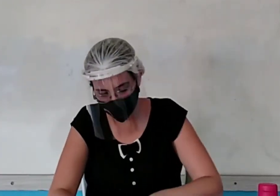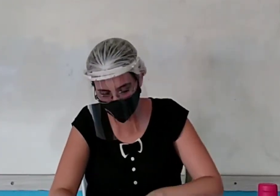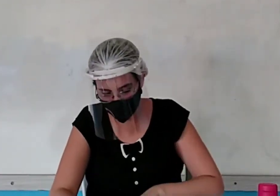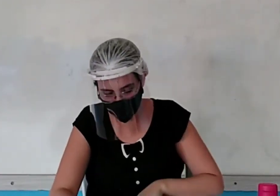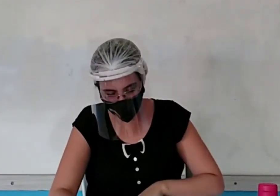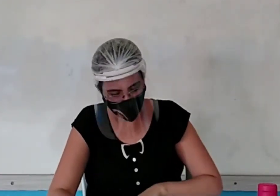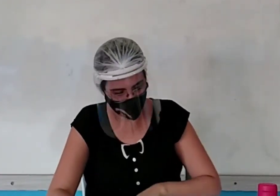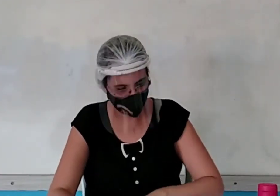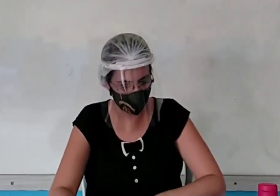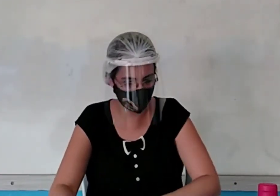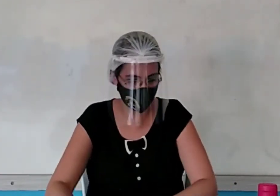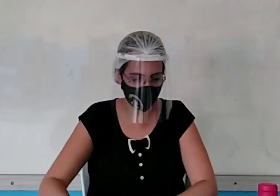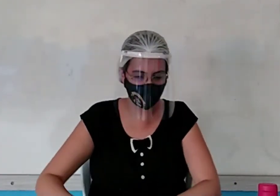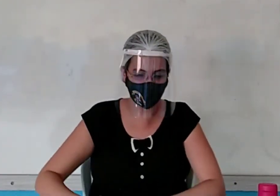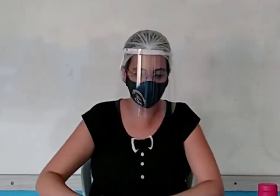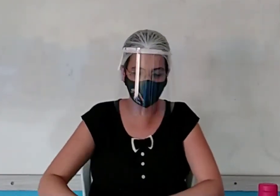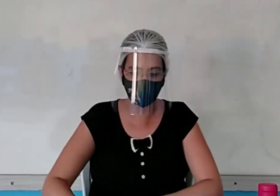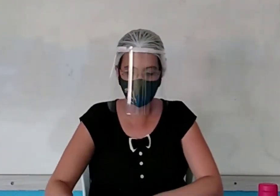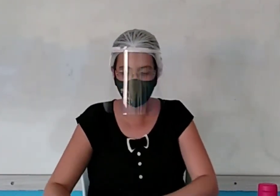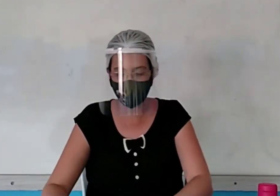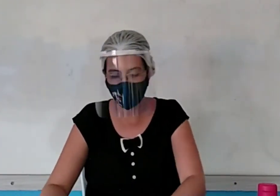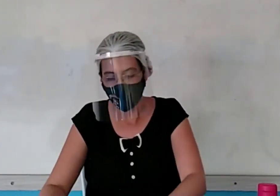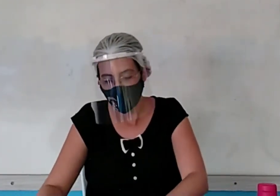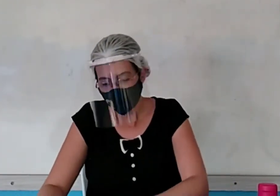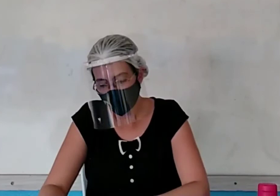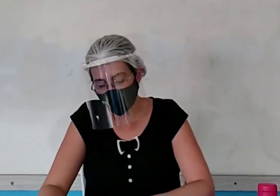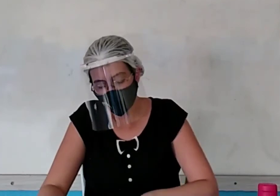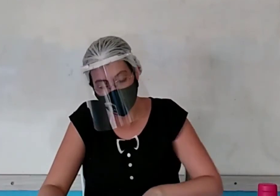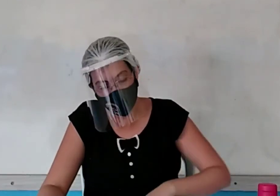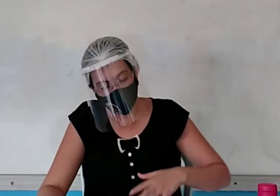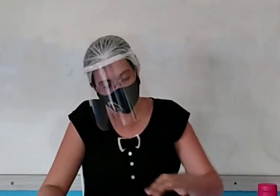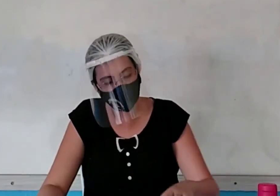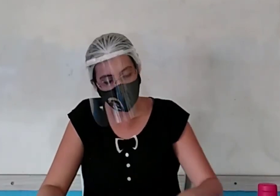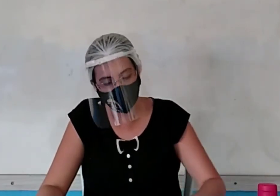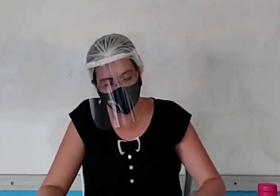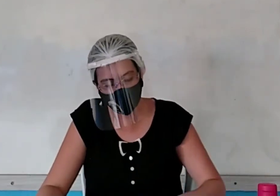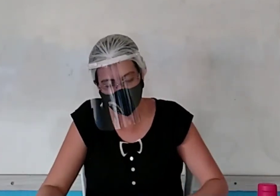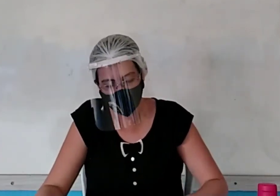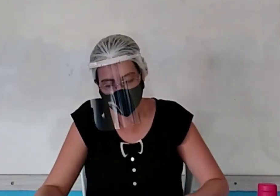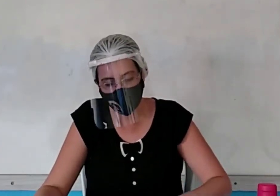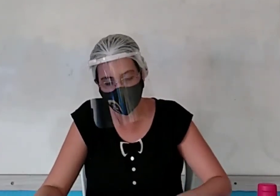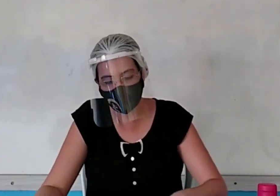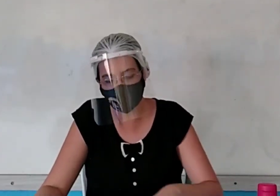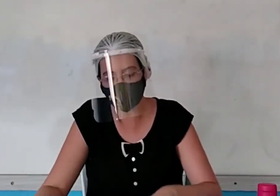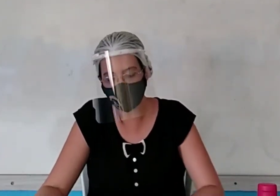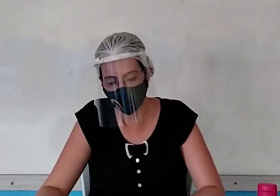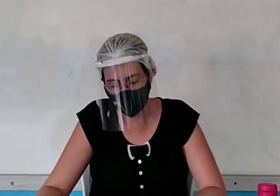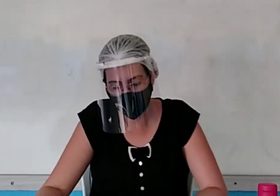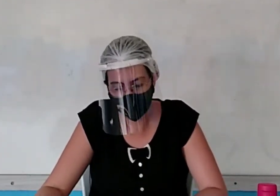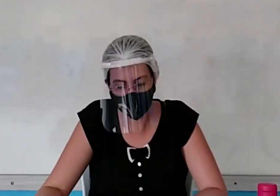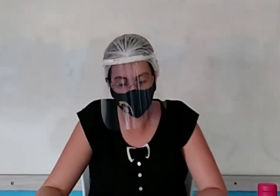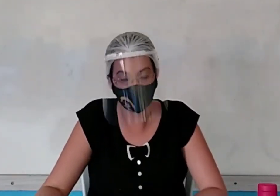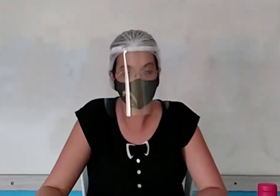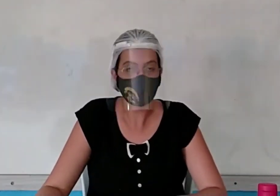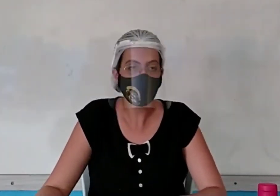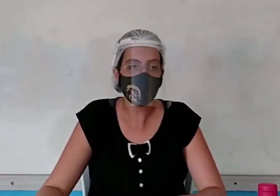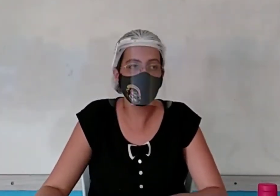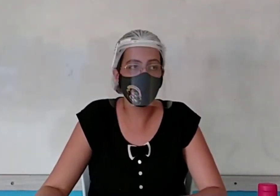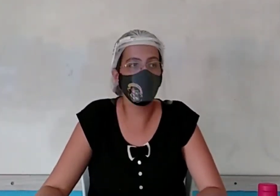não condizem com a realidade. Então, fazendo a leitura desses tópicos, o que a gente analisa? Que